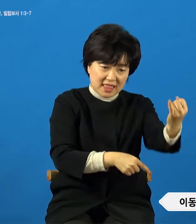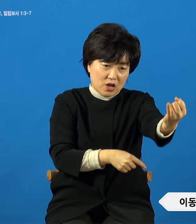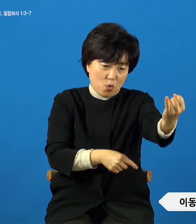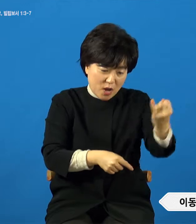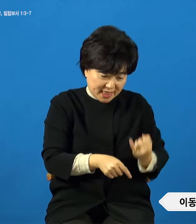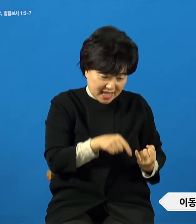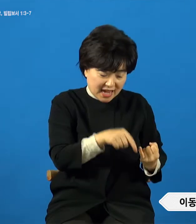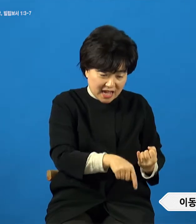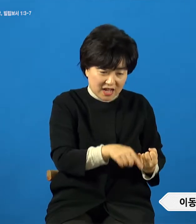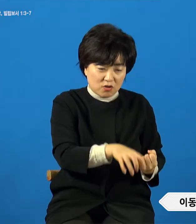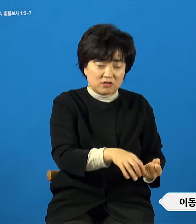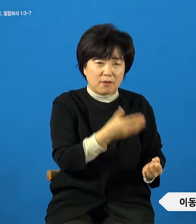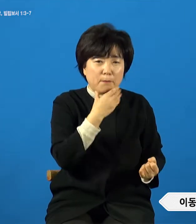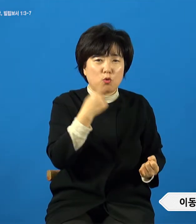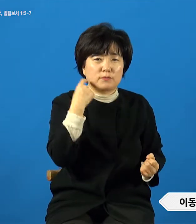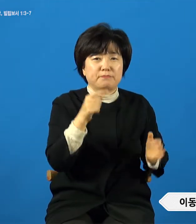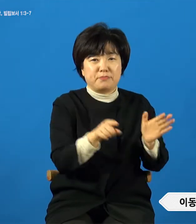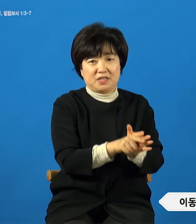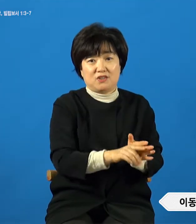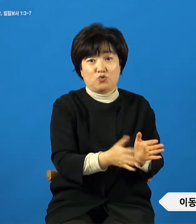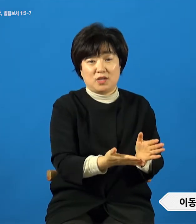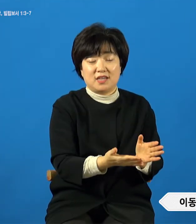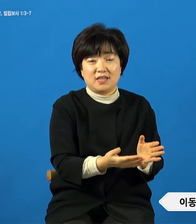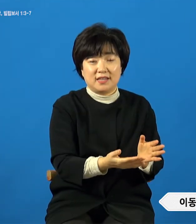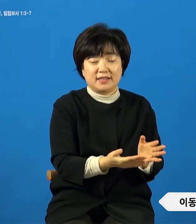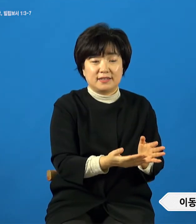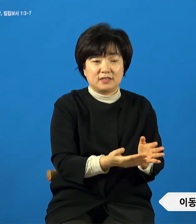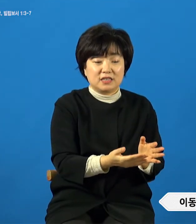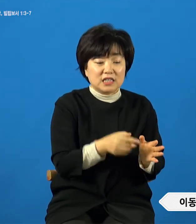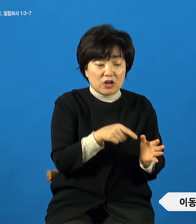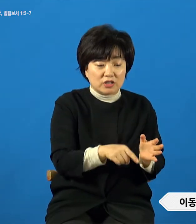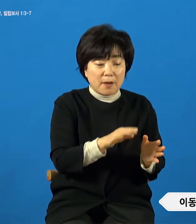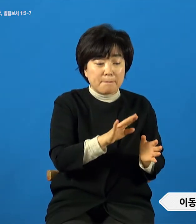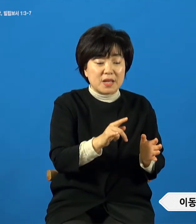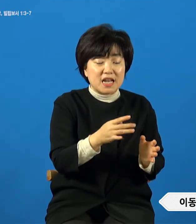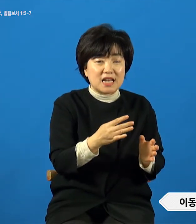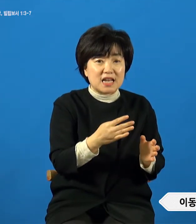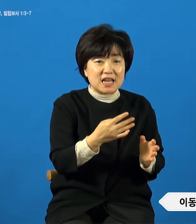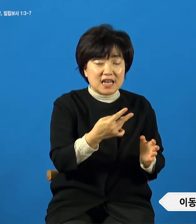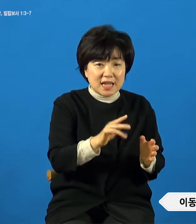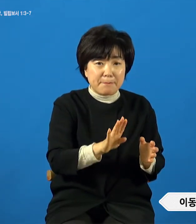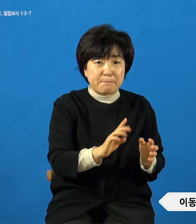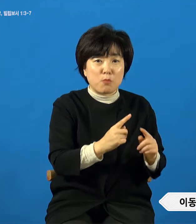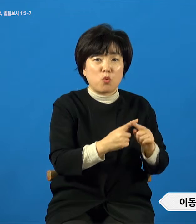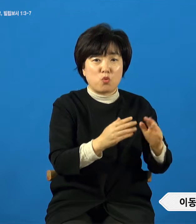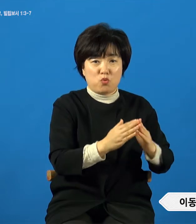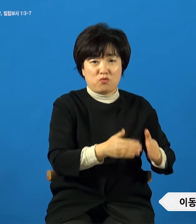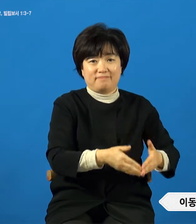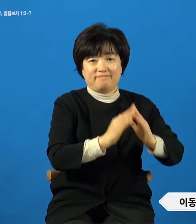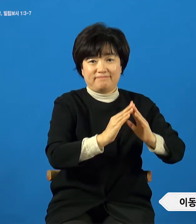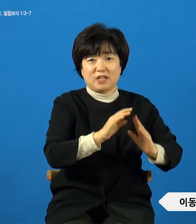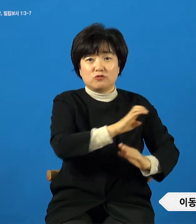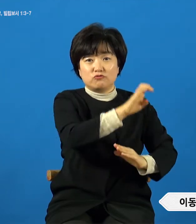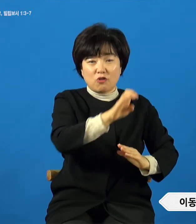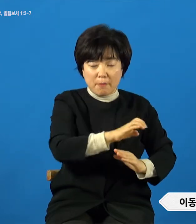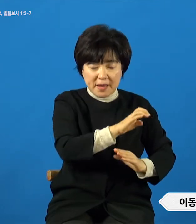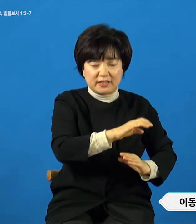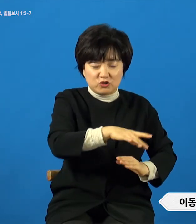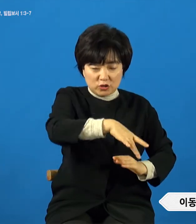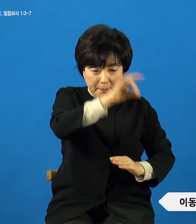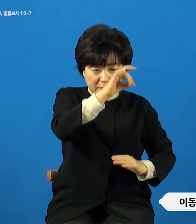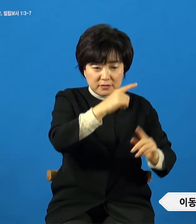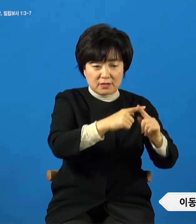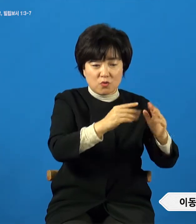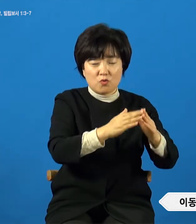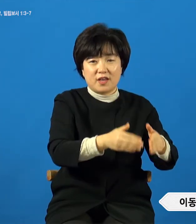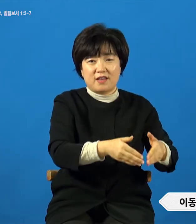복음을 받아들이게 된 것입니다. 이렇게 해서 빌립보의 복음이 전해집니다. 유럽의 첫 번째 교회가 심어집니다.